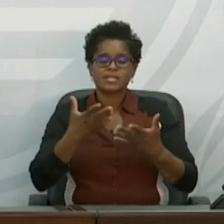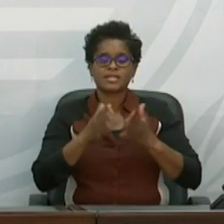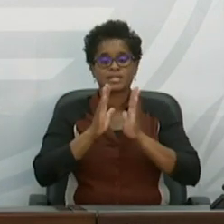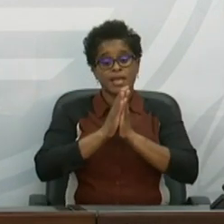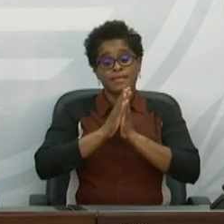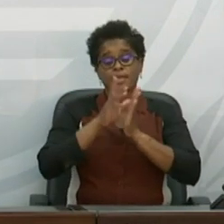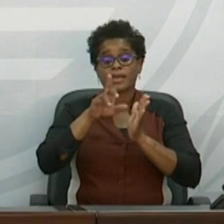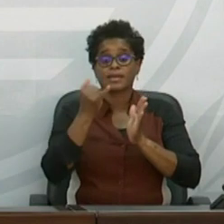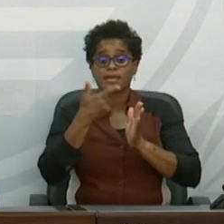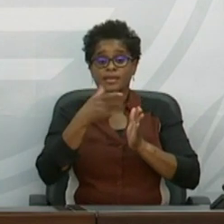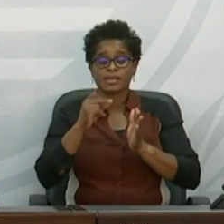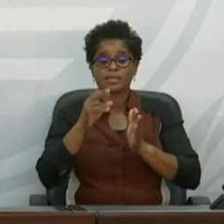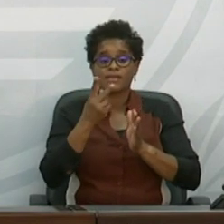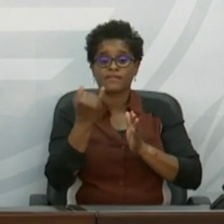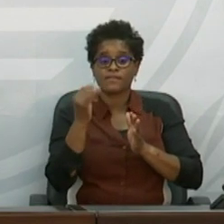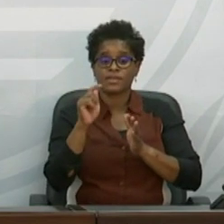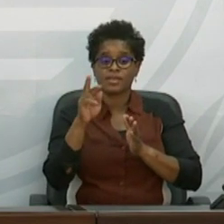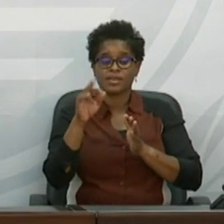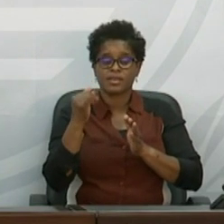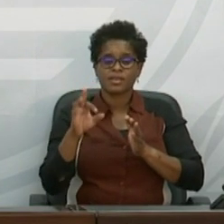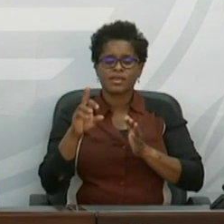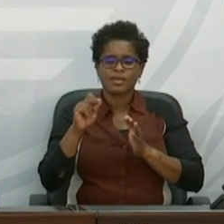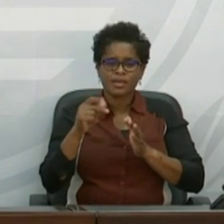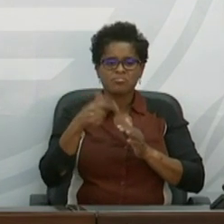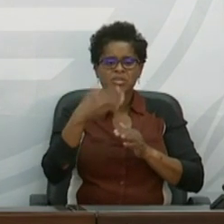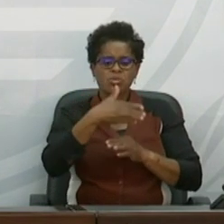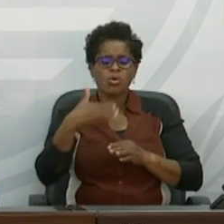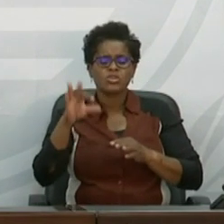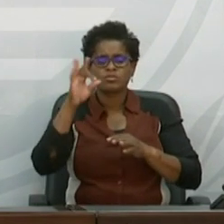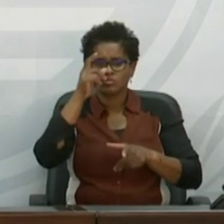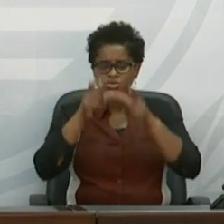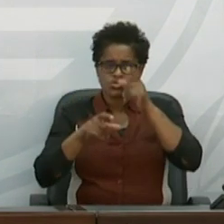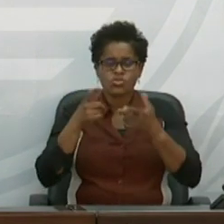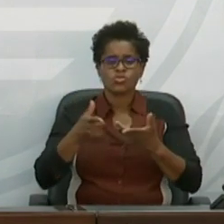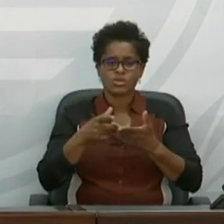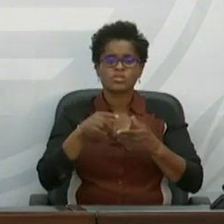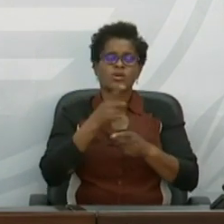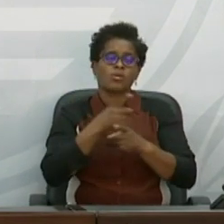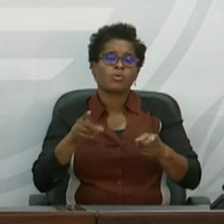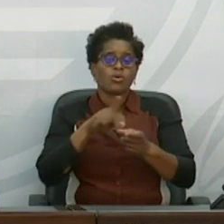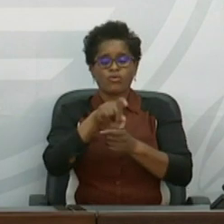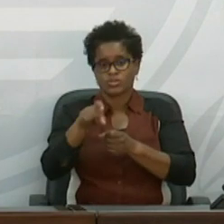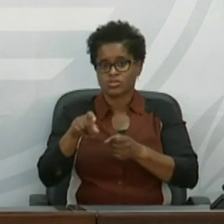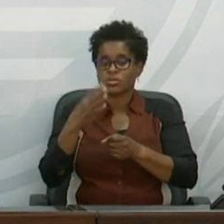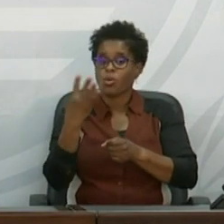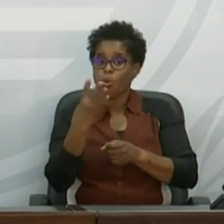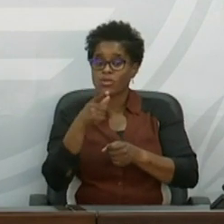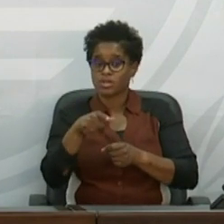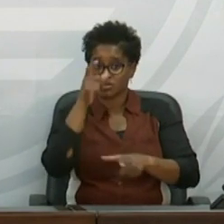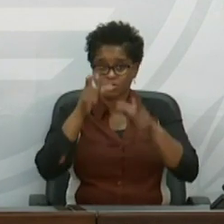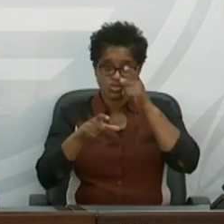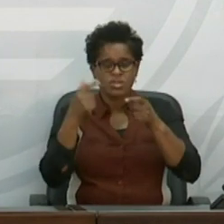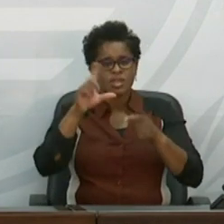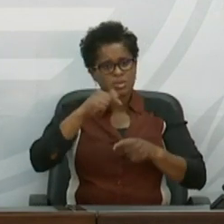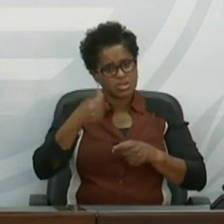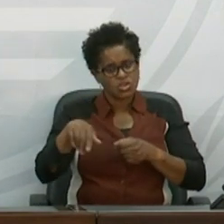Santa Rita Vieira, nós temos 11 pessoas internadas por causa de Covid-19 e 4 dessas pessoas também estão